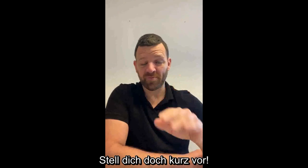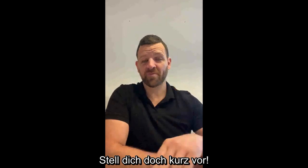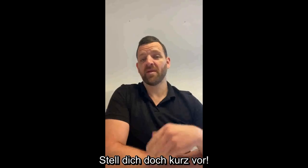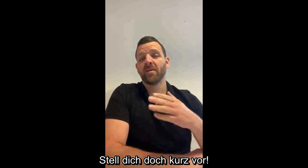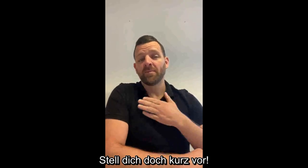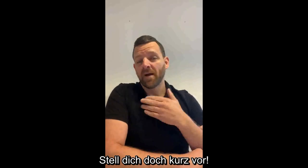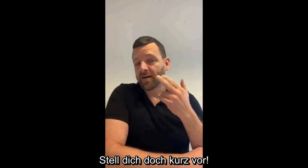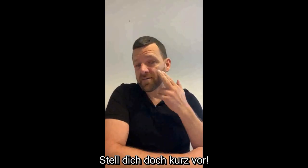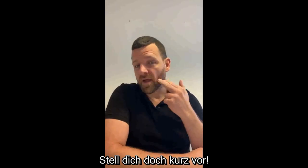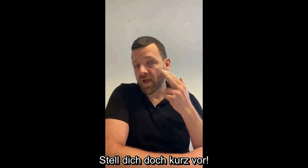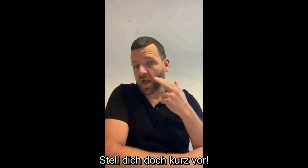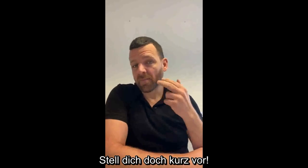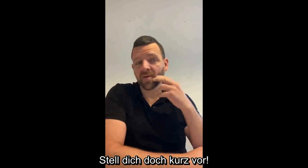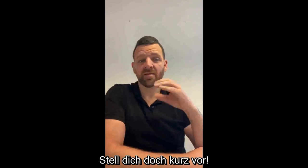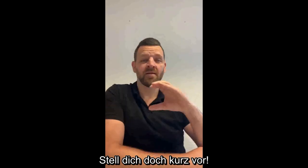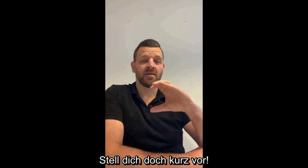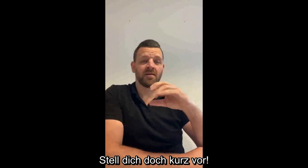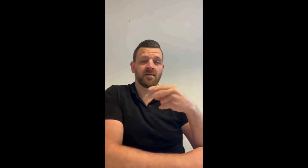hallo mein Name ist